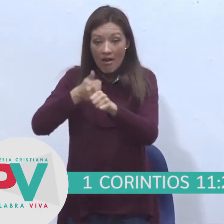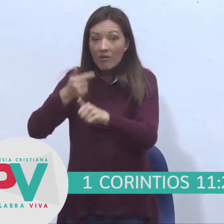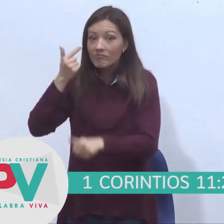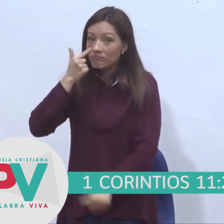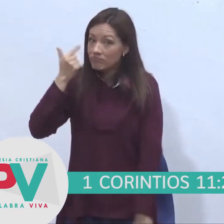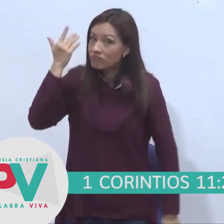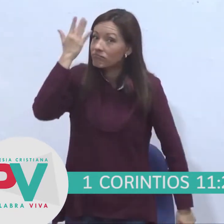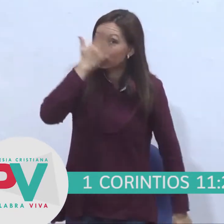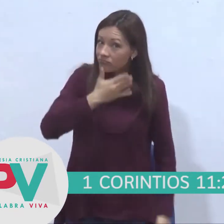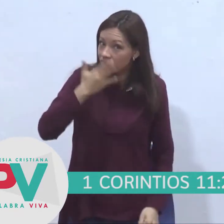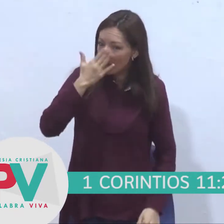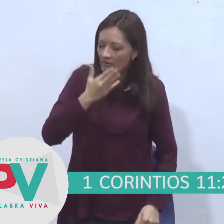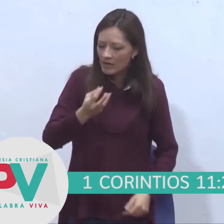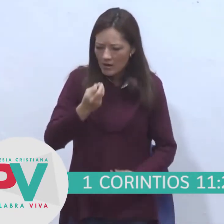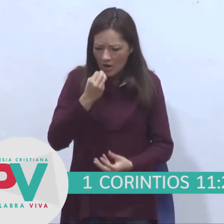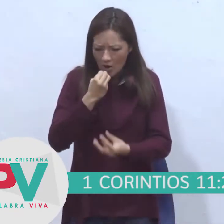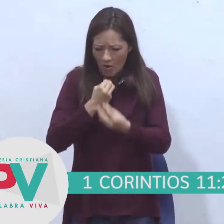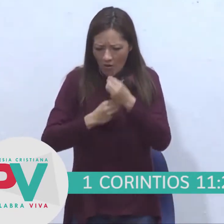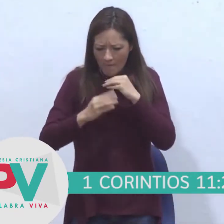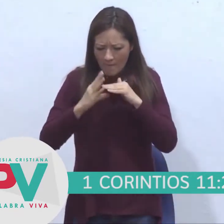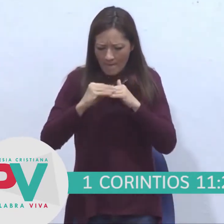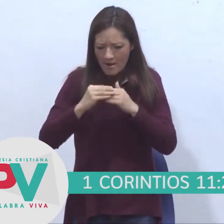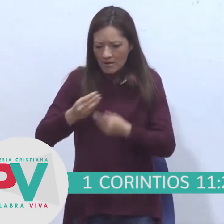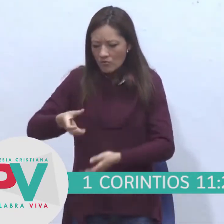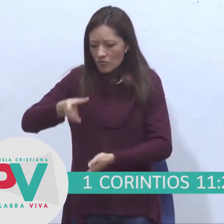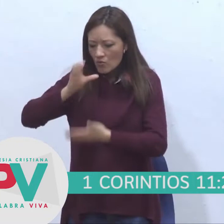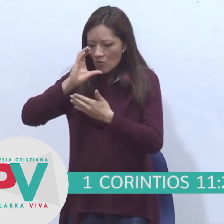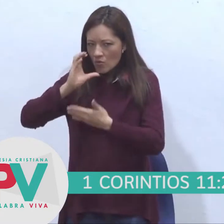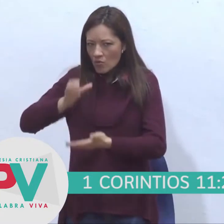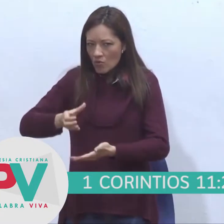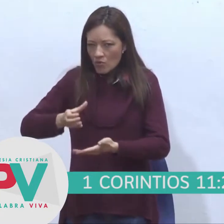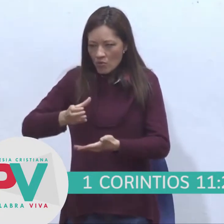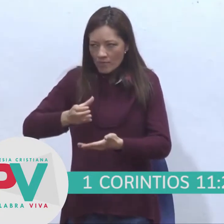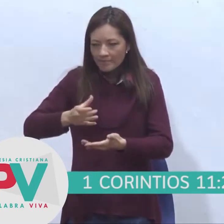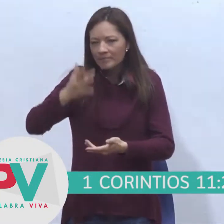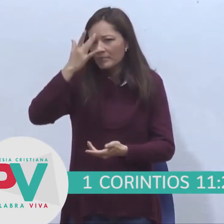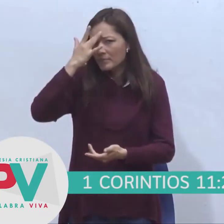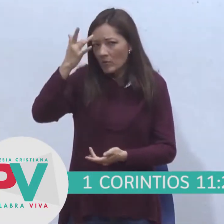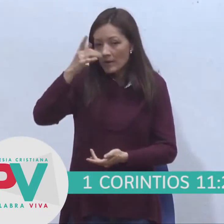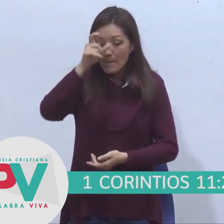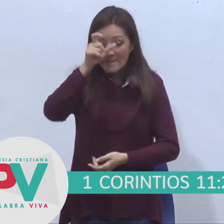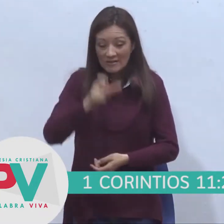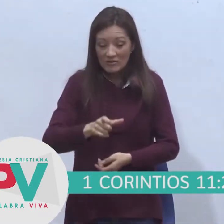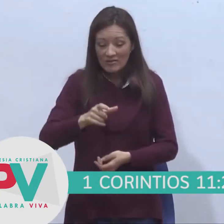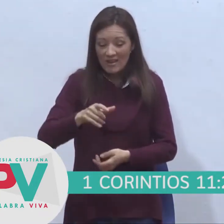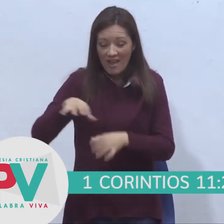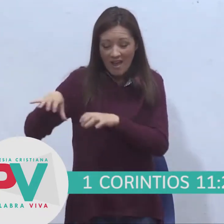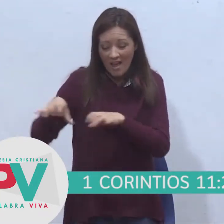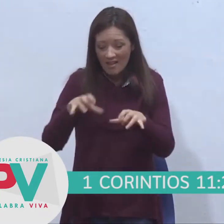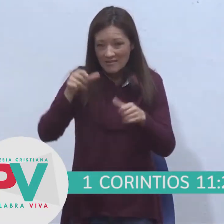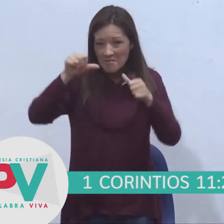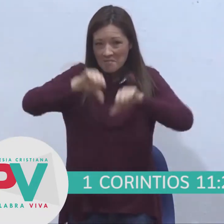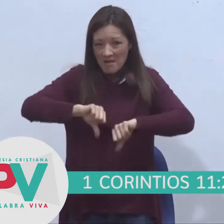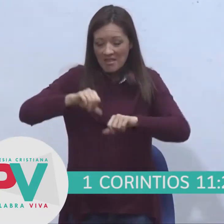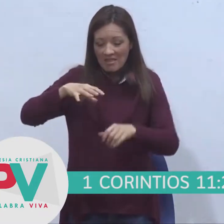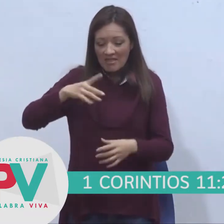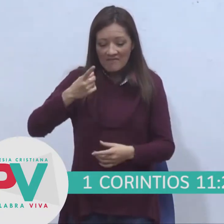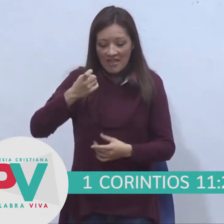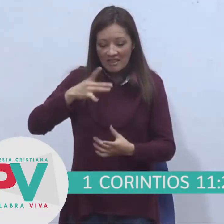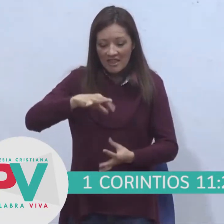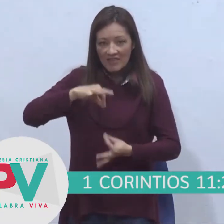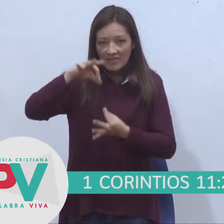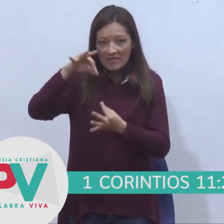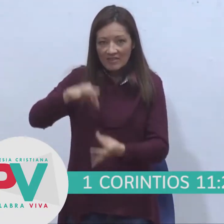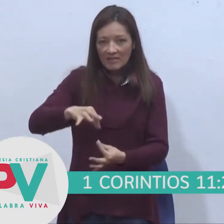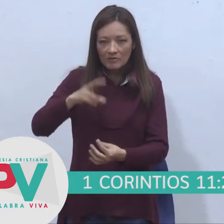sí mismo, y coma así del pan y beba de la copa. Porque el que come y bebe indignamente, sin discernir el cuerpo